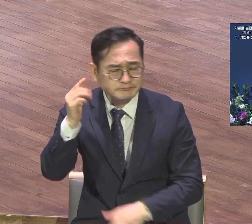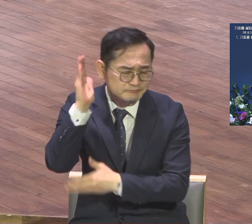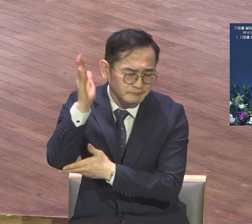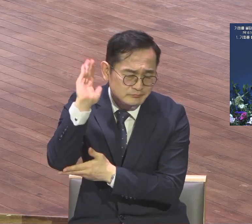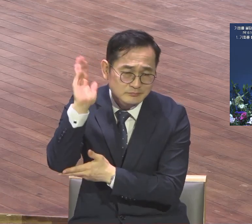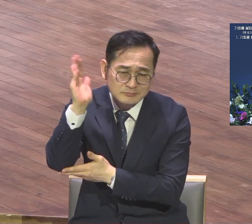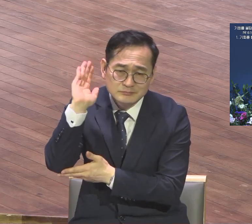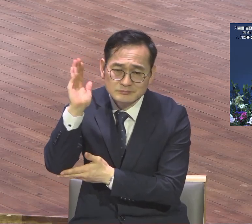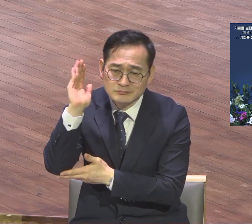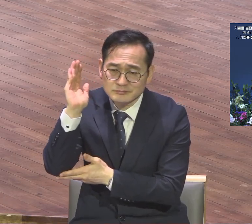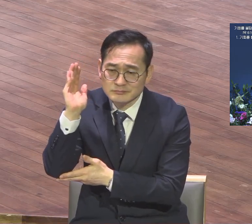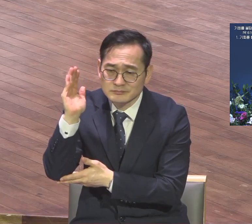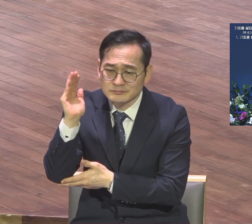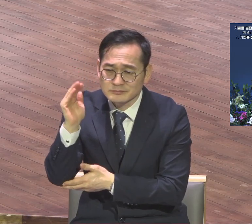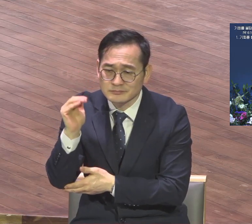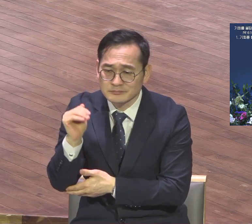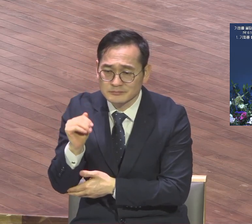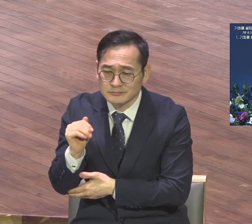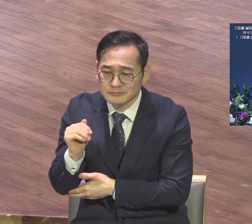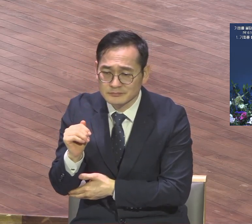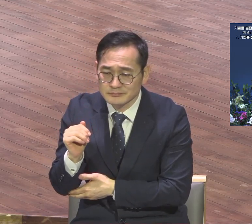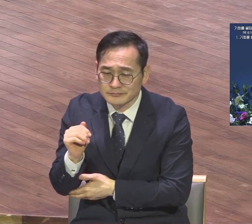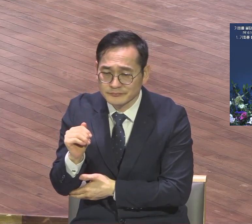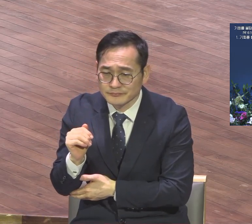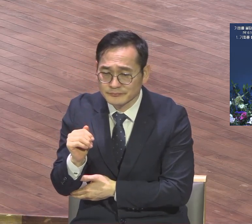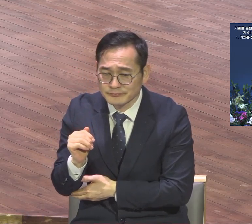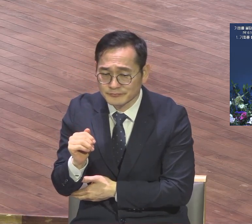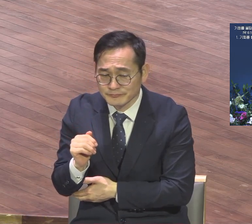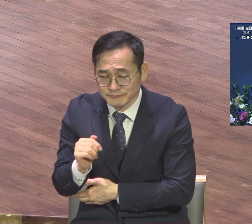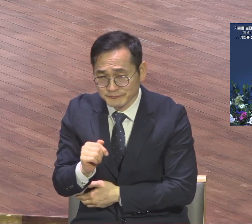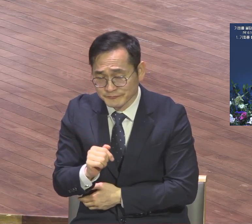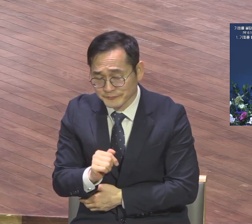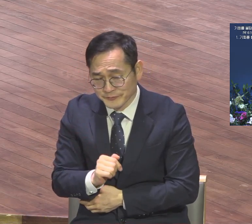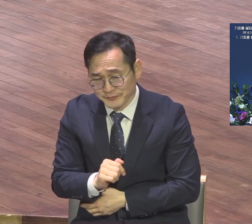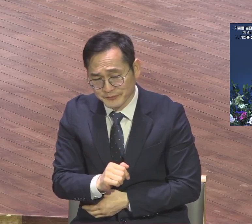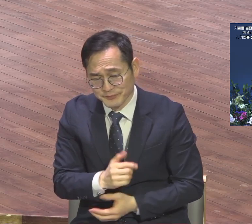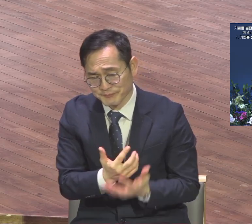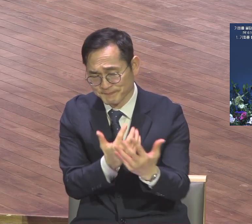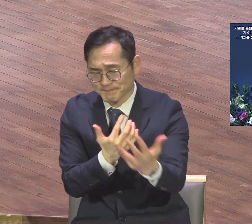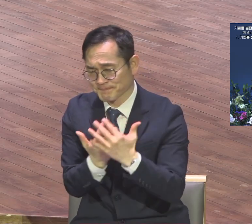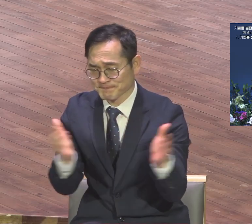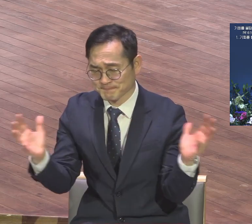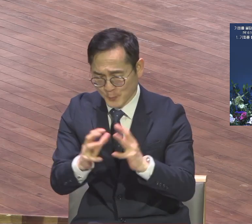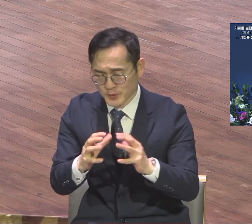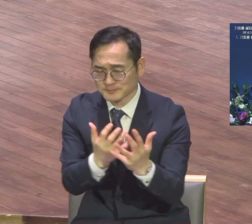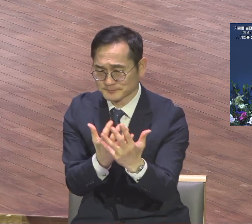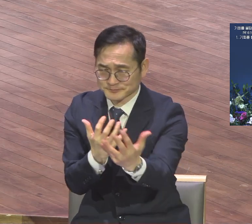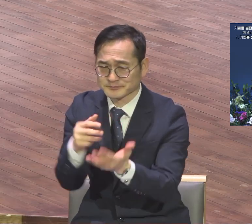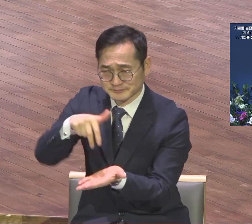구원받기 위해서 전도하러 가신 거예요. 사실은 예수님께서 회당에서 천국 복음 가르쳤을 때